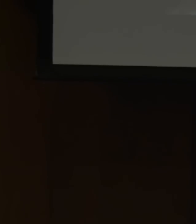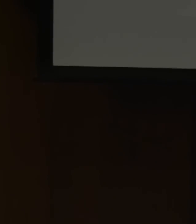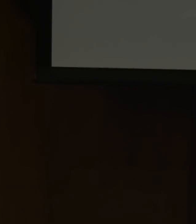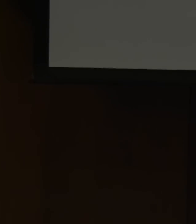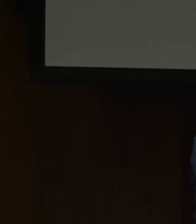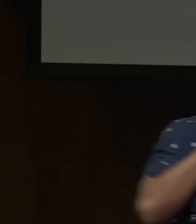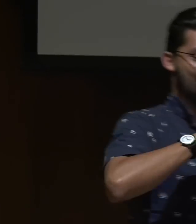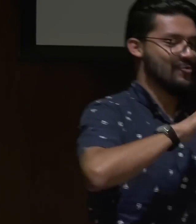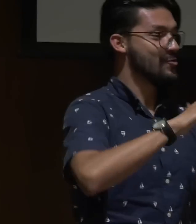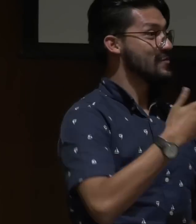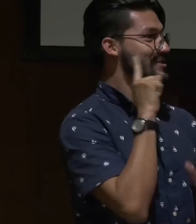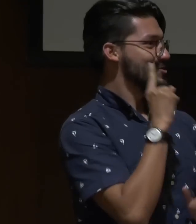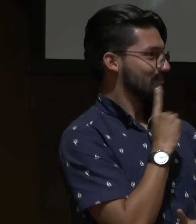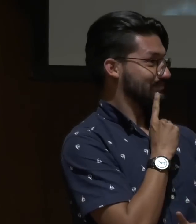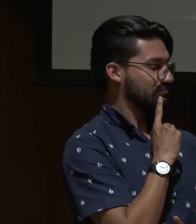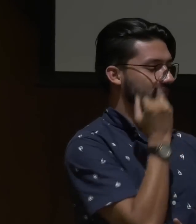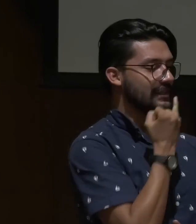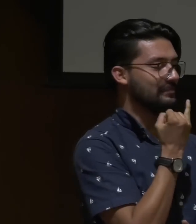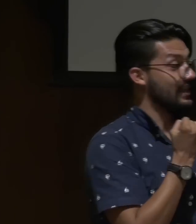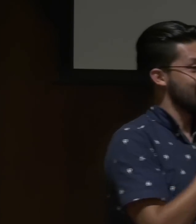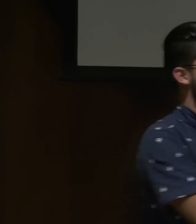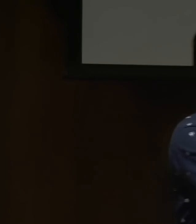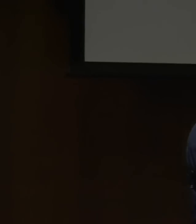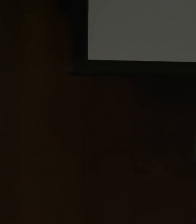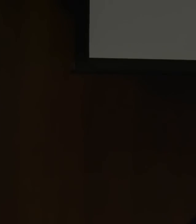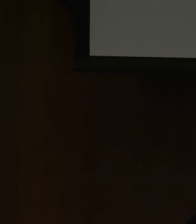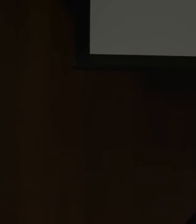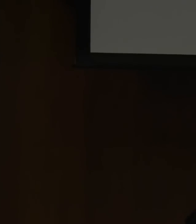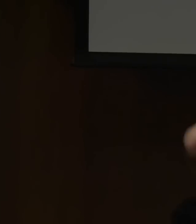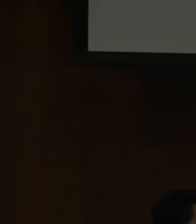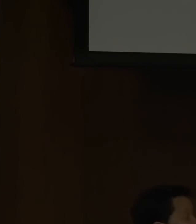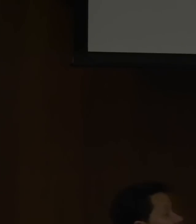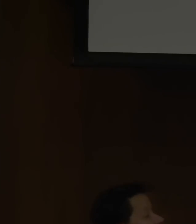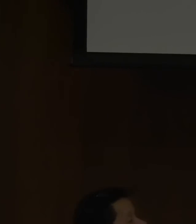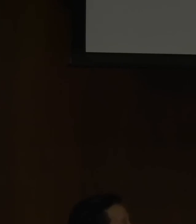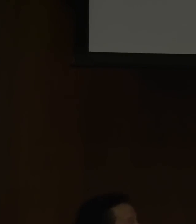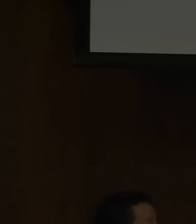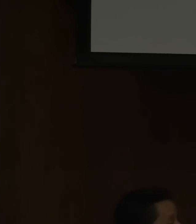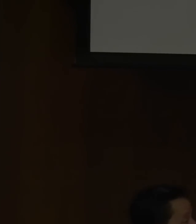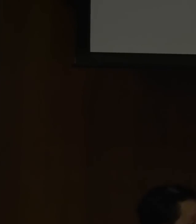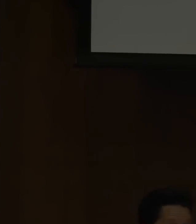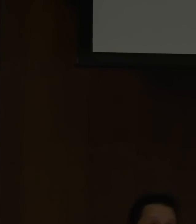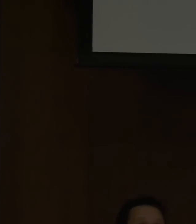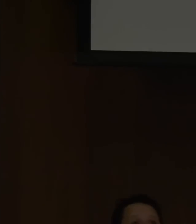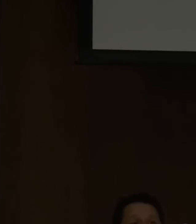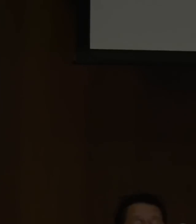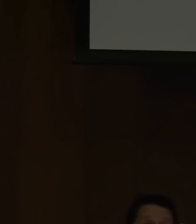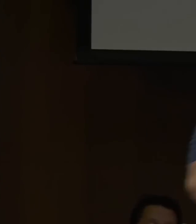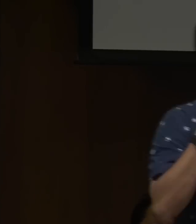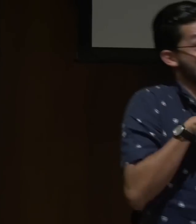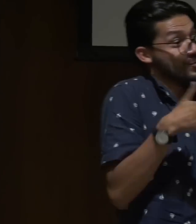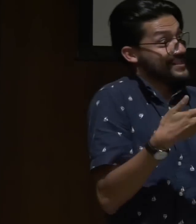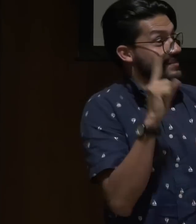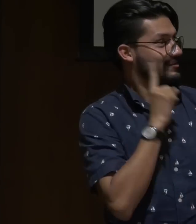lo conocíamos. No sabíamos la historia de Leandro Díaz, no sabíamos que él como una persona con discapacidad,